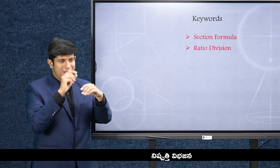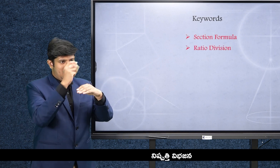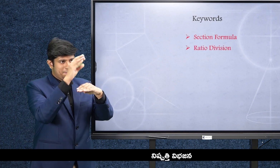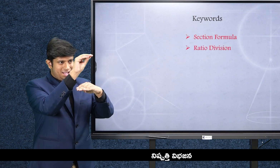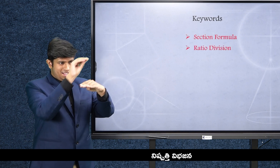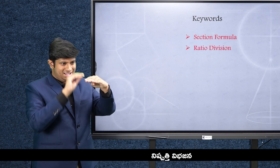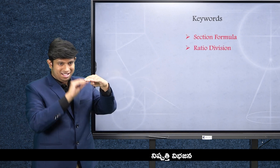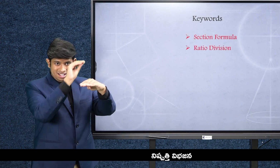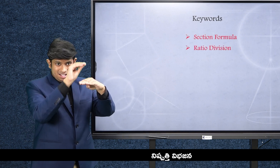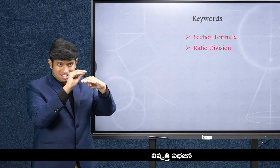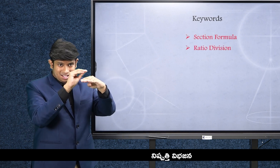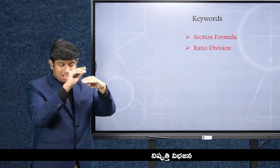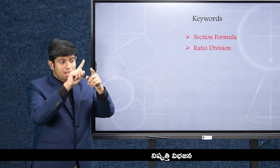నిష్పత్తి విభజన